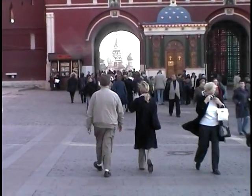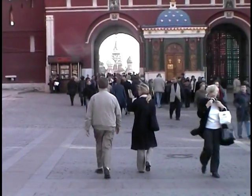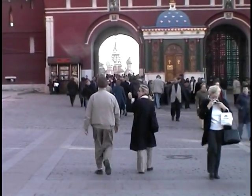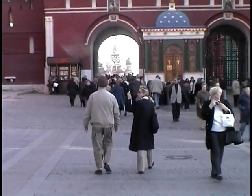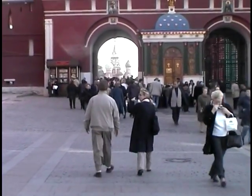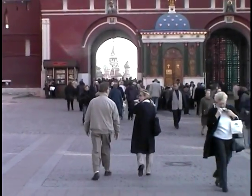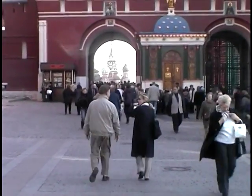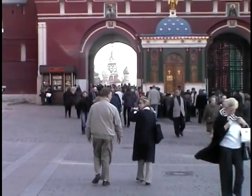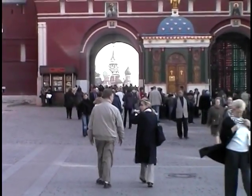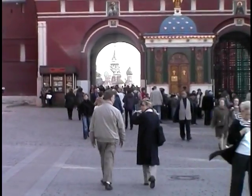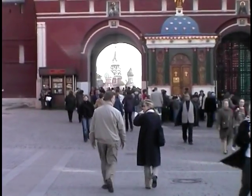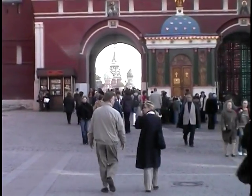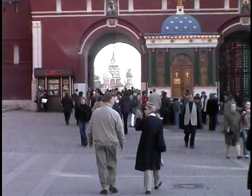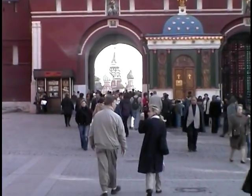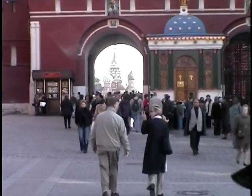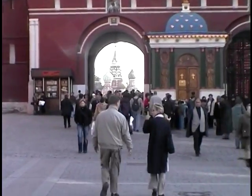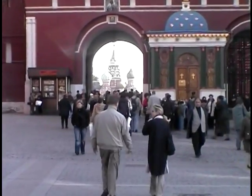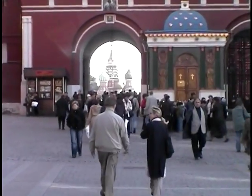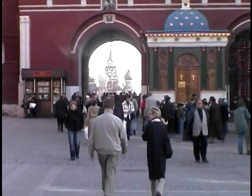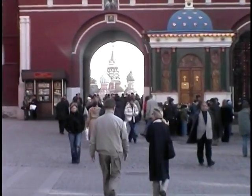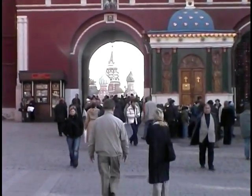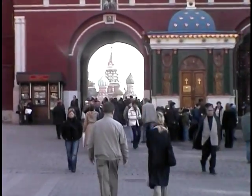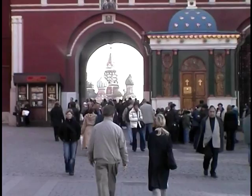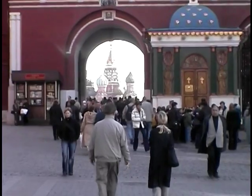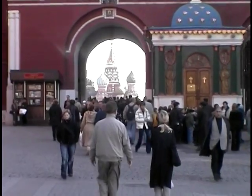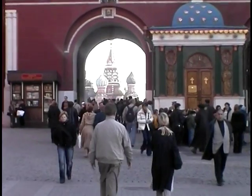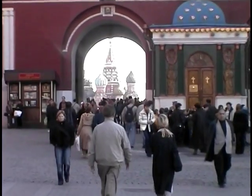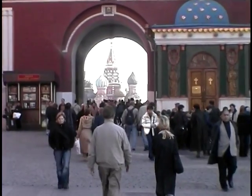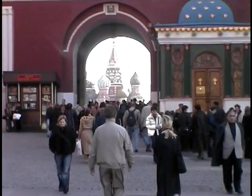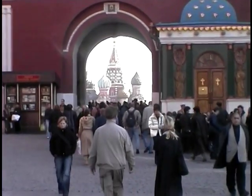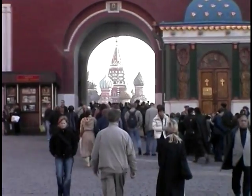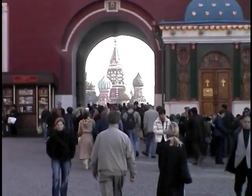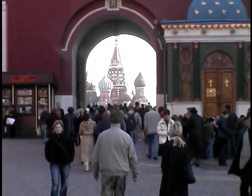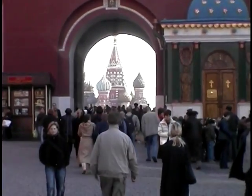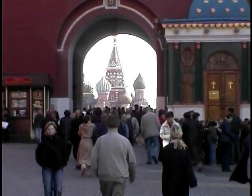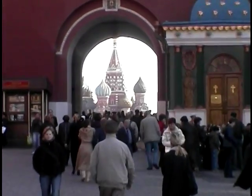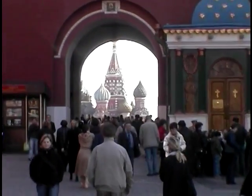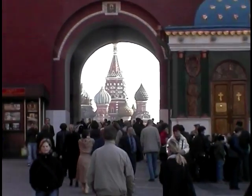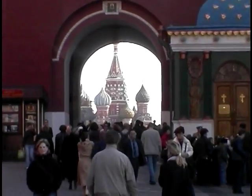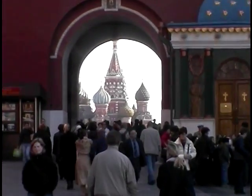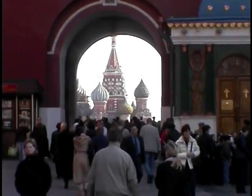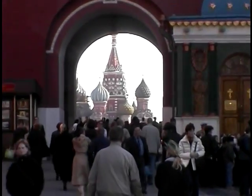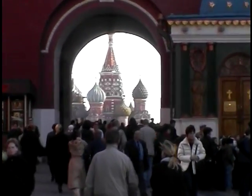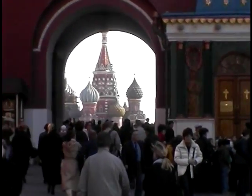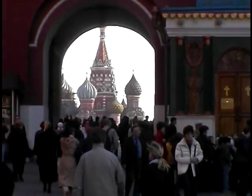столица с добрым именем Москва,